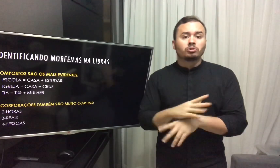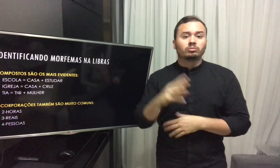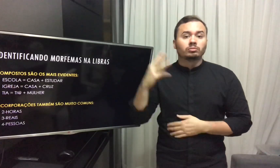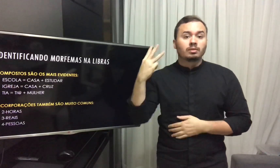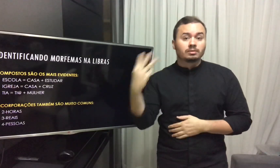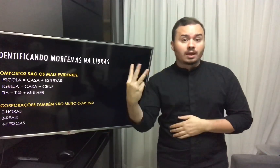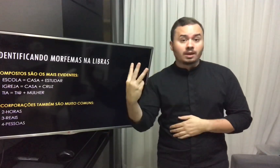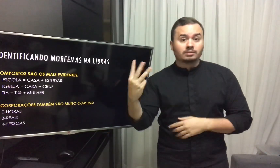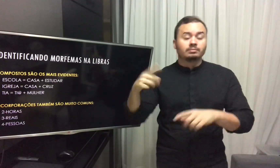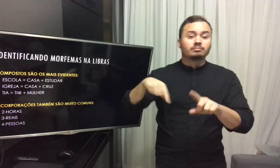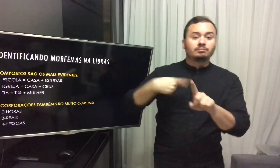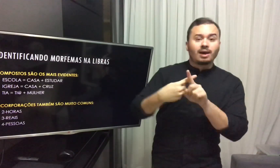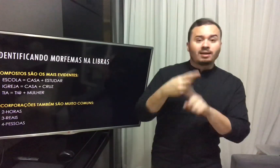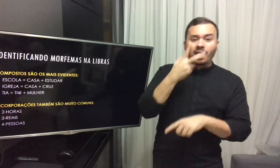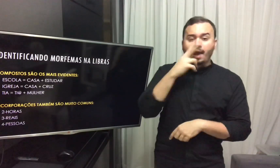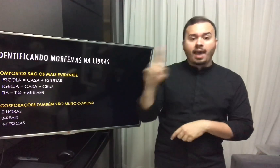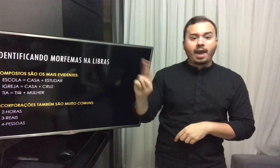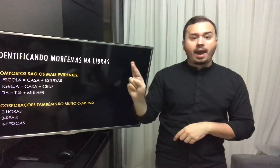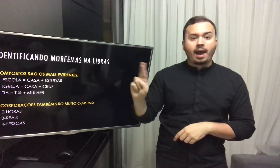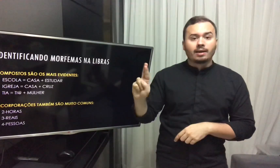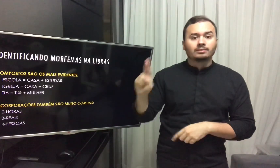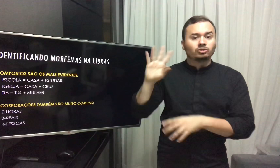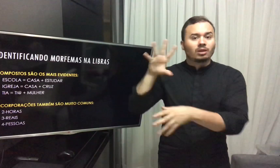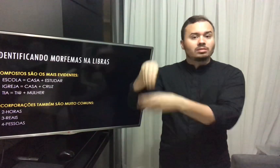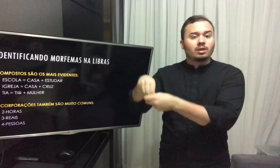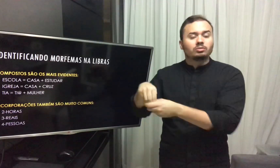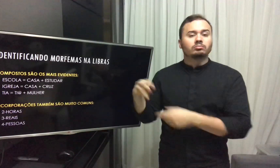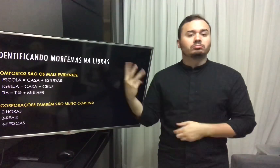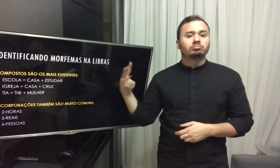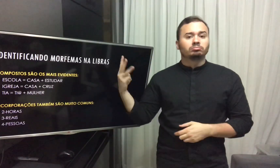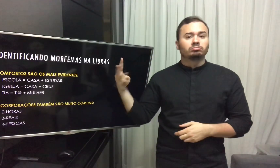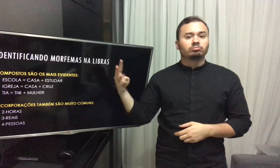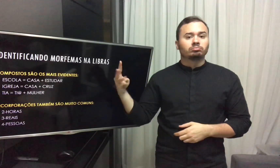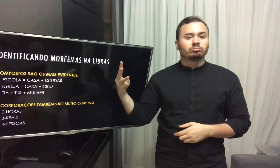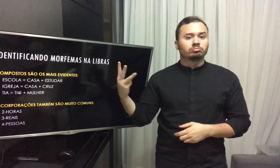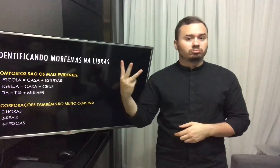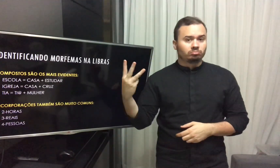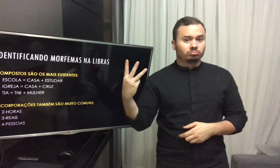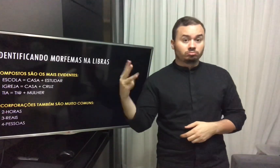está incorporado ao sinal. Você não precisa fazer o sinal de reais depois.